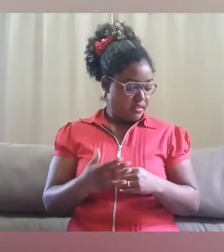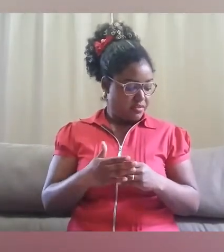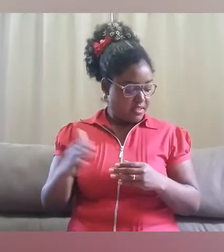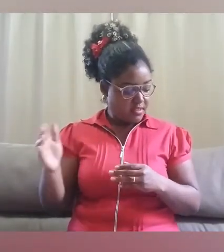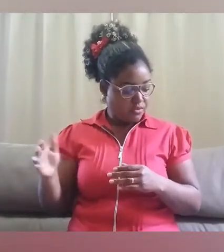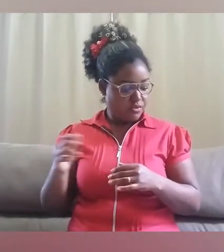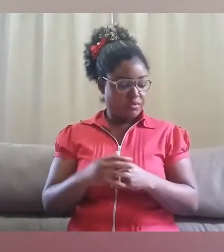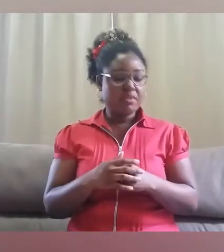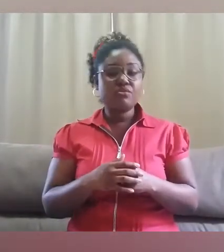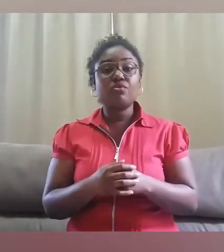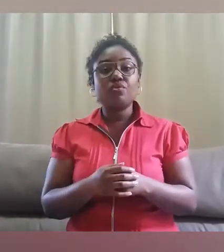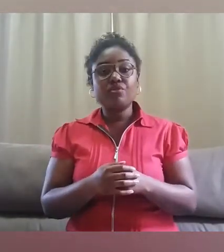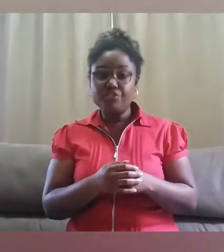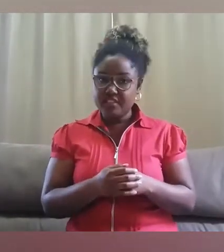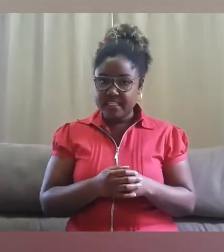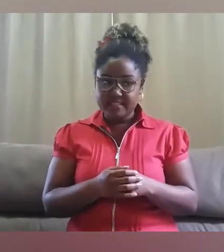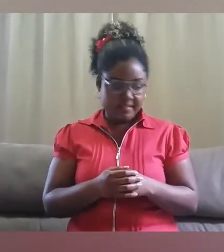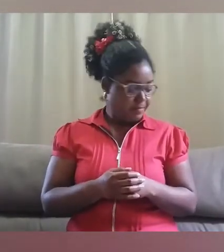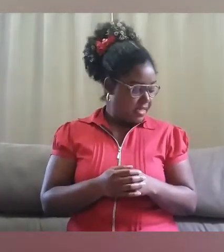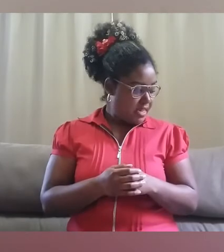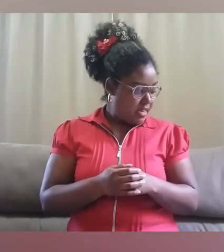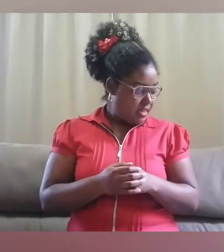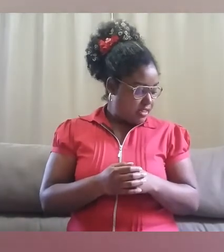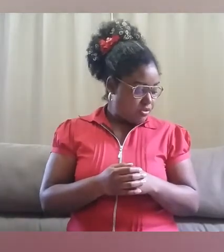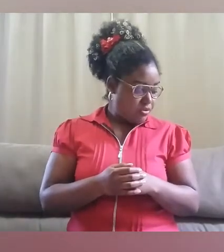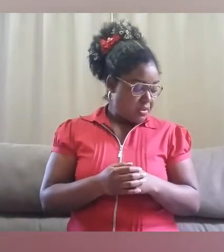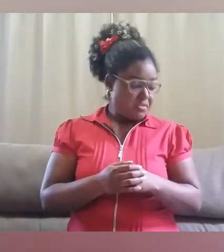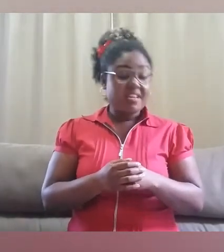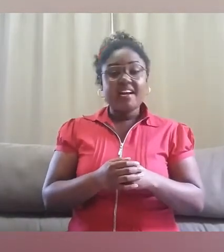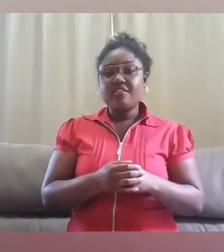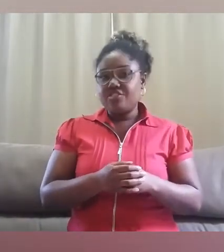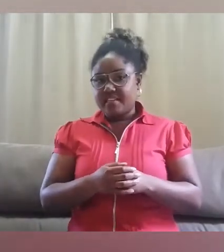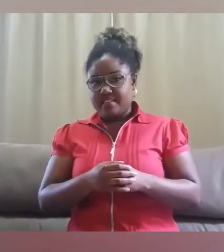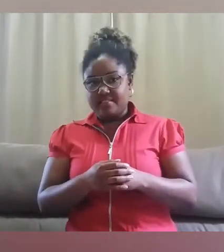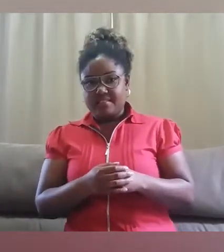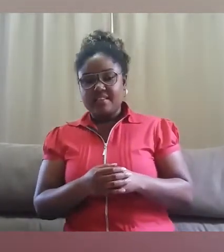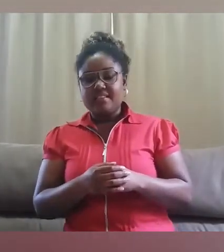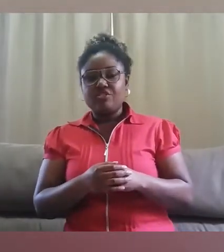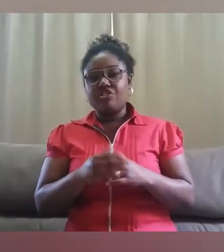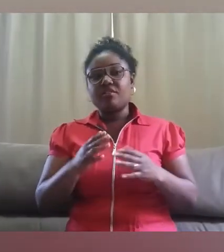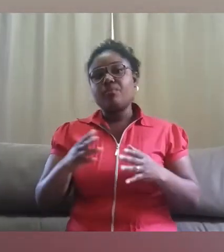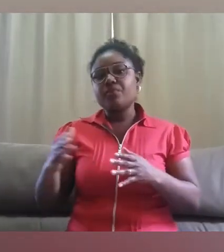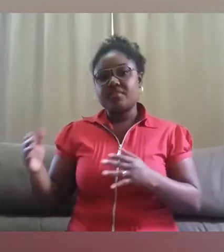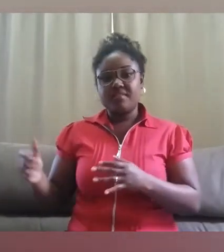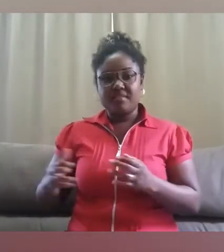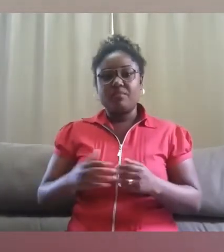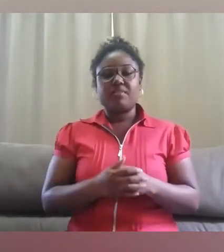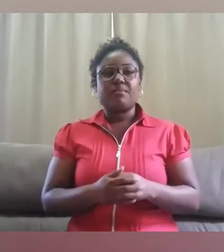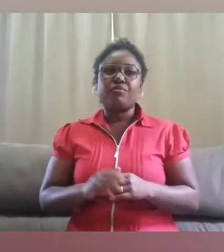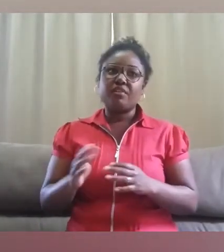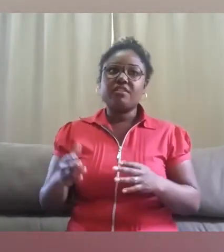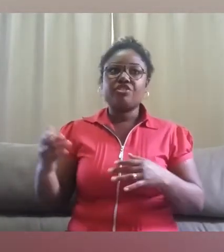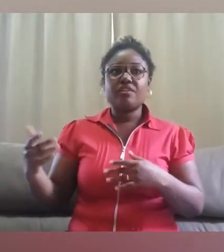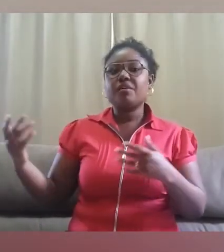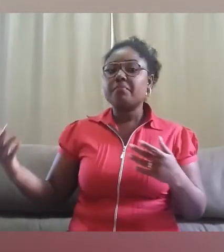Então, esses são os números ordinários. E os números cardinais, né? Que indicam posição. Por exemplo, fulano chegou em